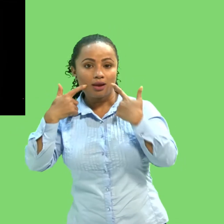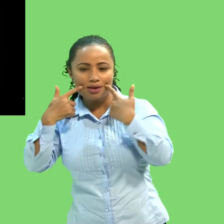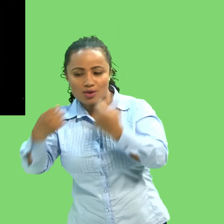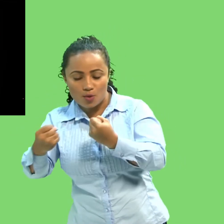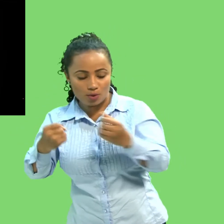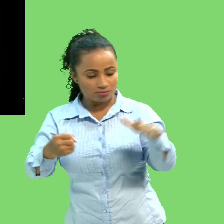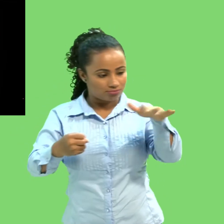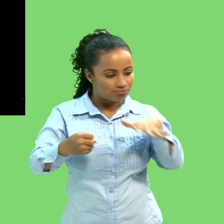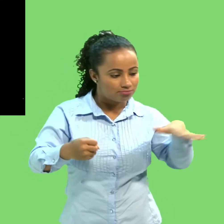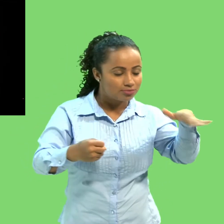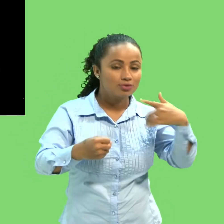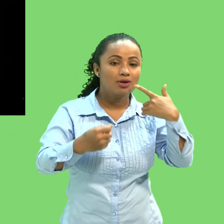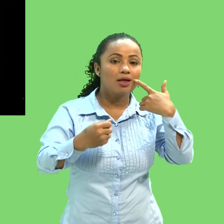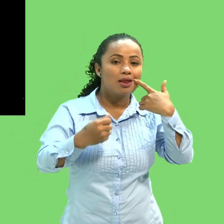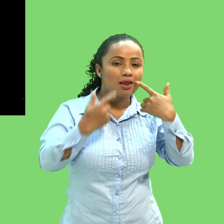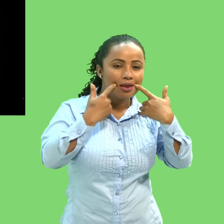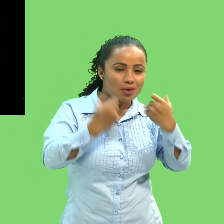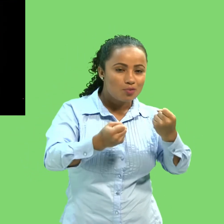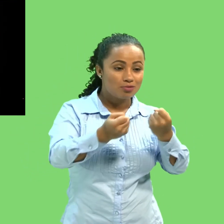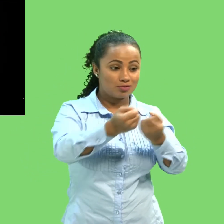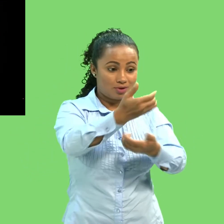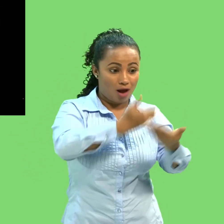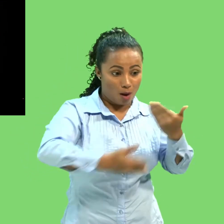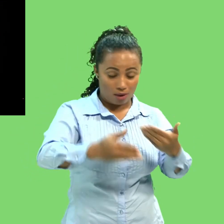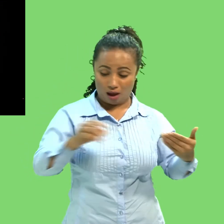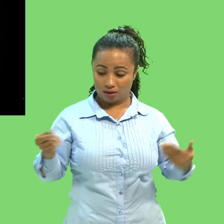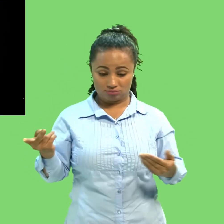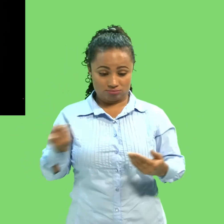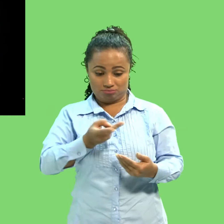entre duas ciências.